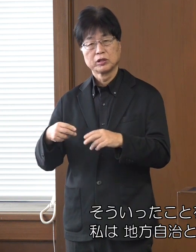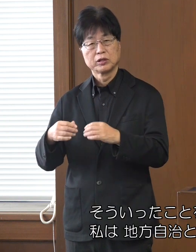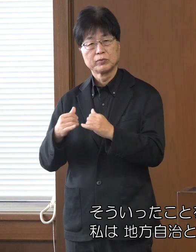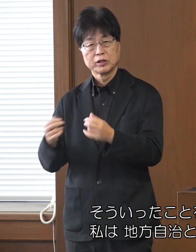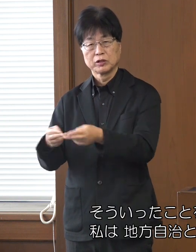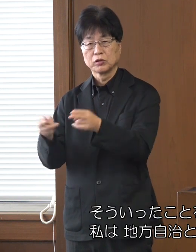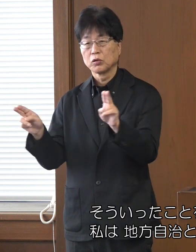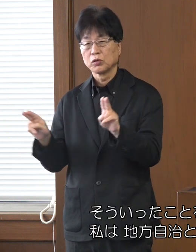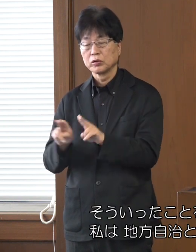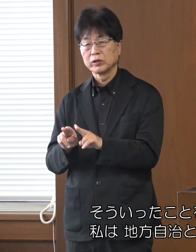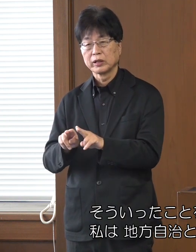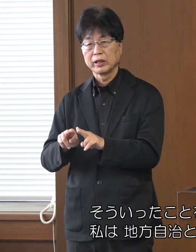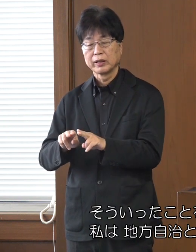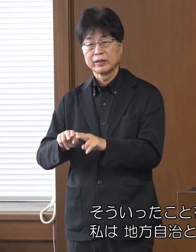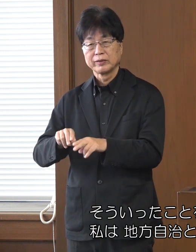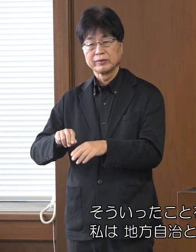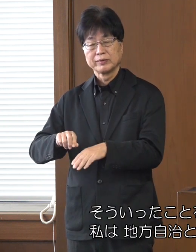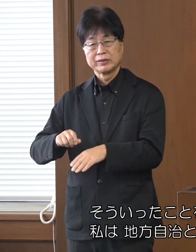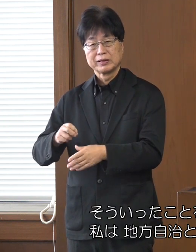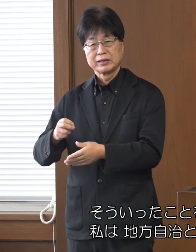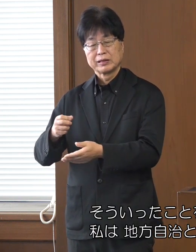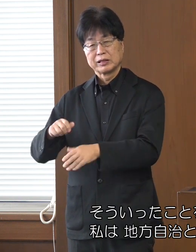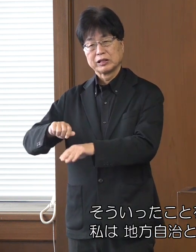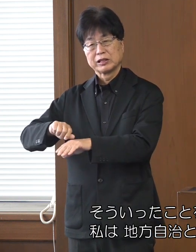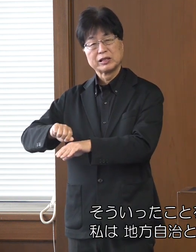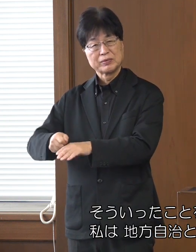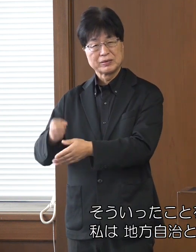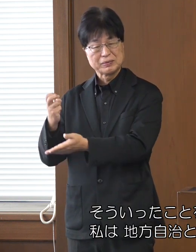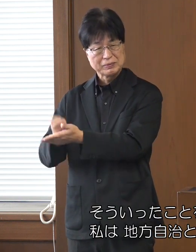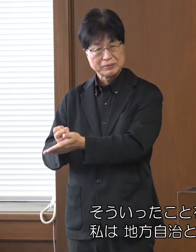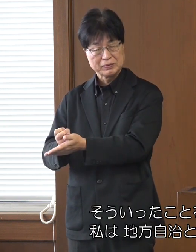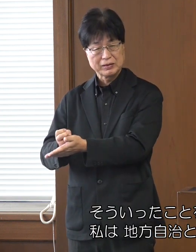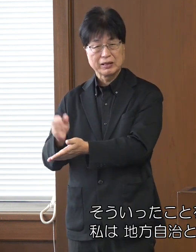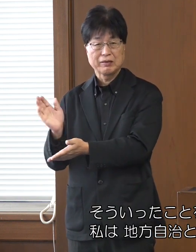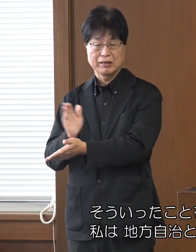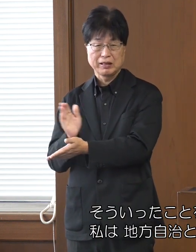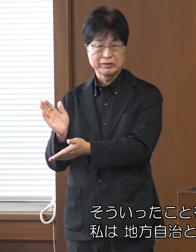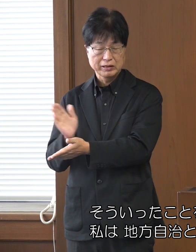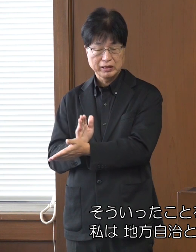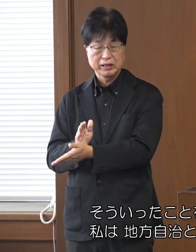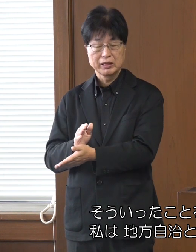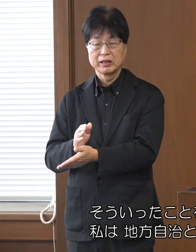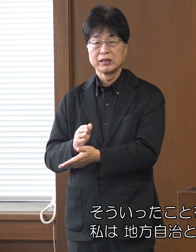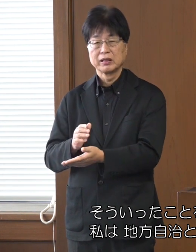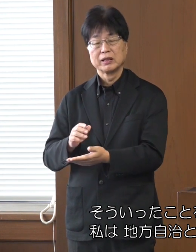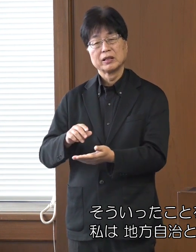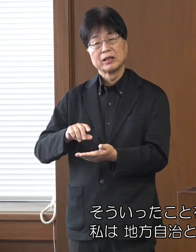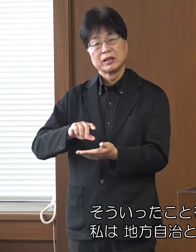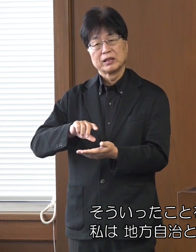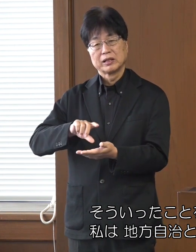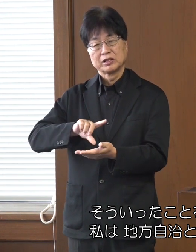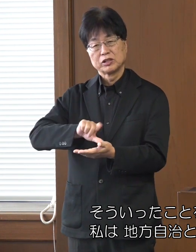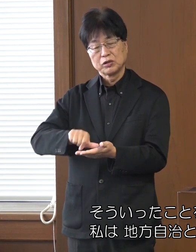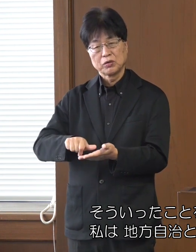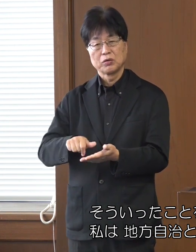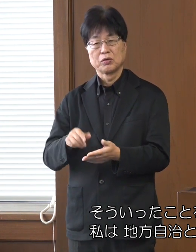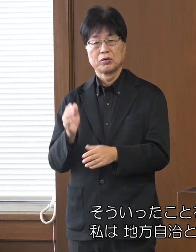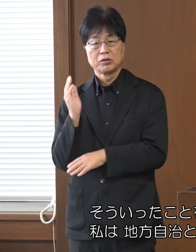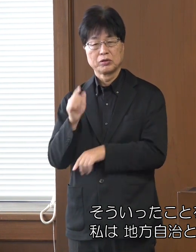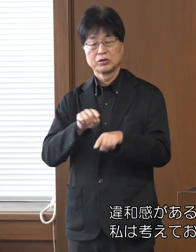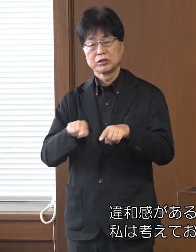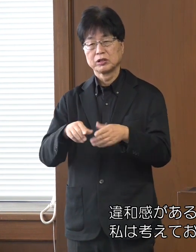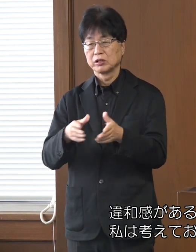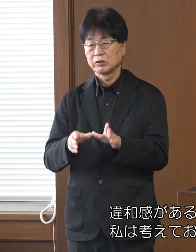ういったことをかけるということに関しては私は地方自治という観点からすると